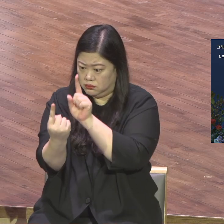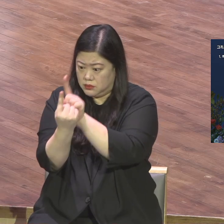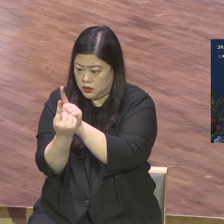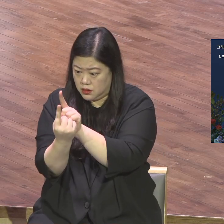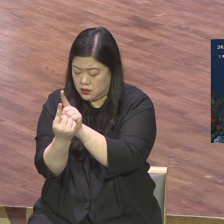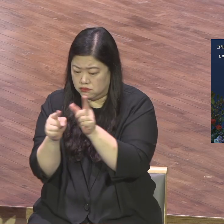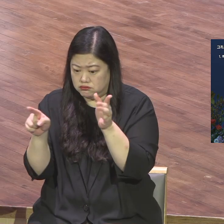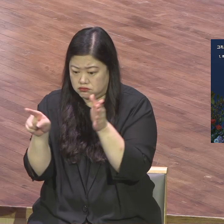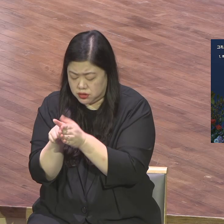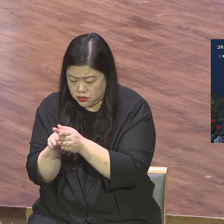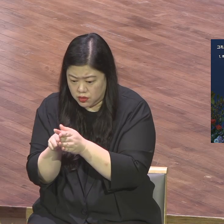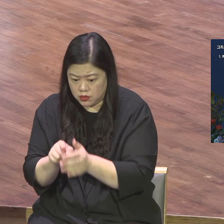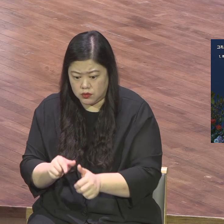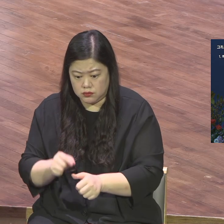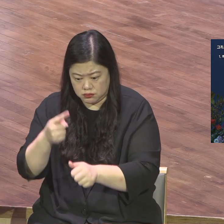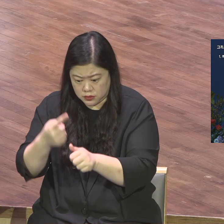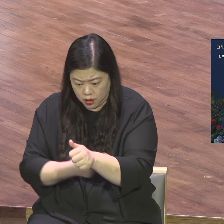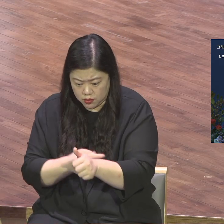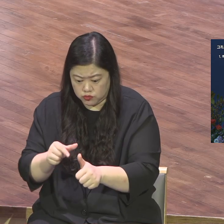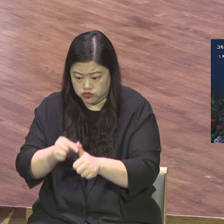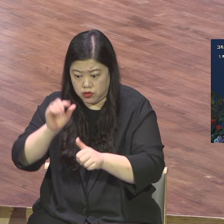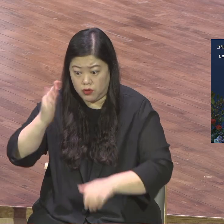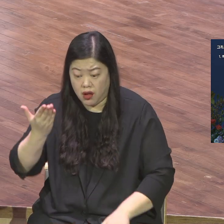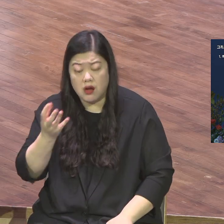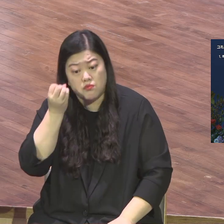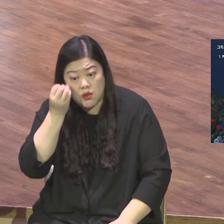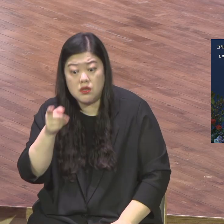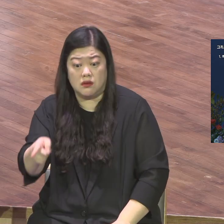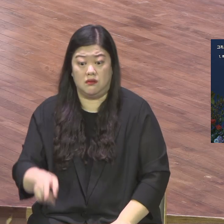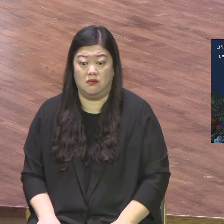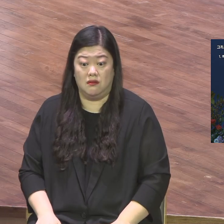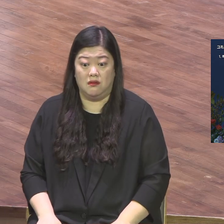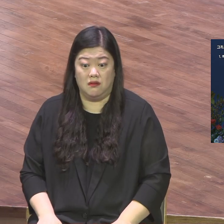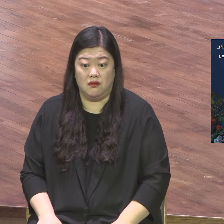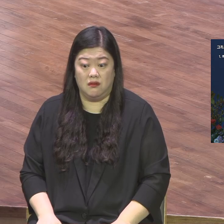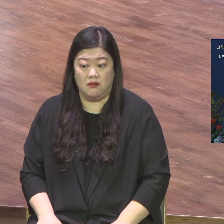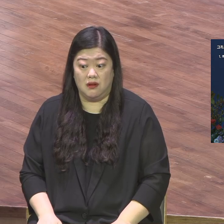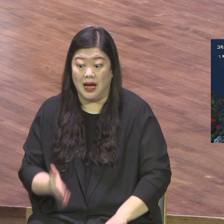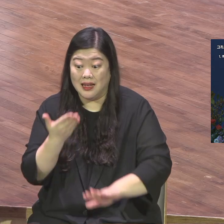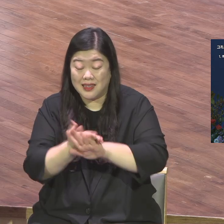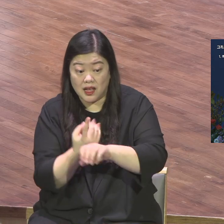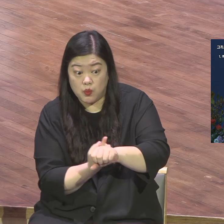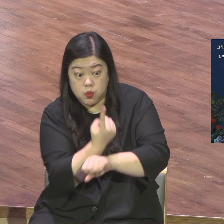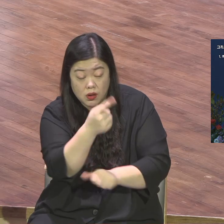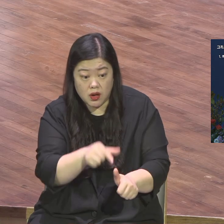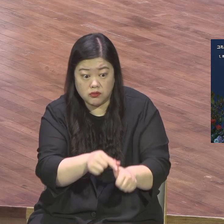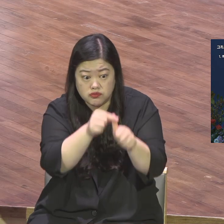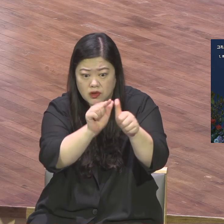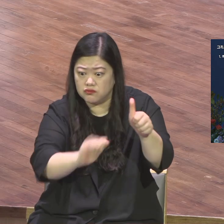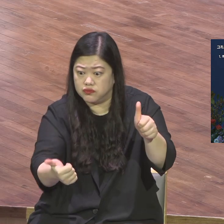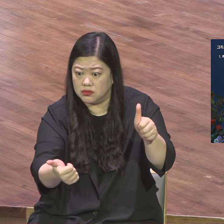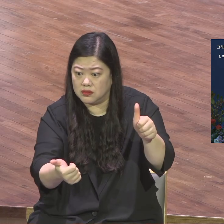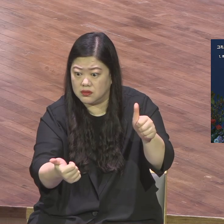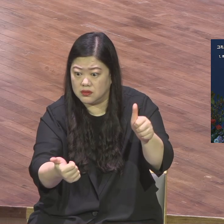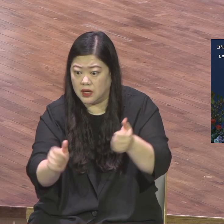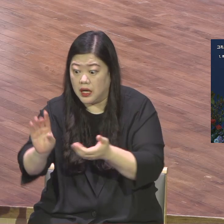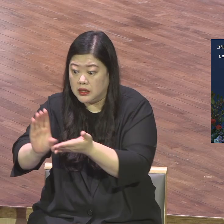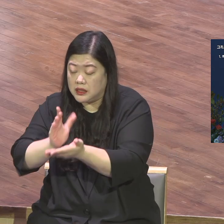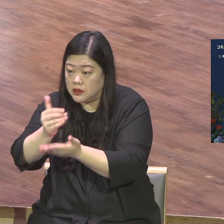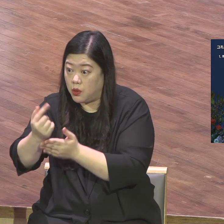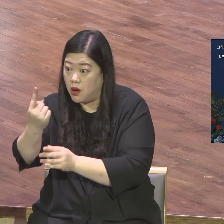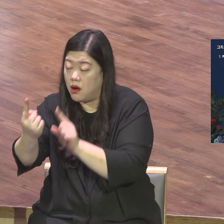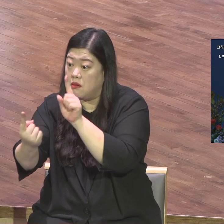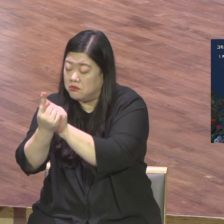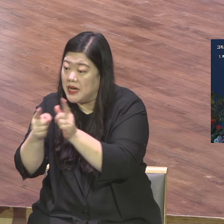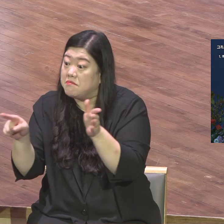여정을 말합니다. 그리스도를 통해서만 이루어지는 구원의 여정. 우리가 에베소서를 시작하면서